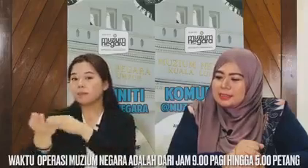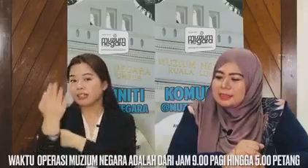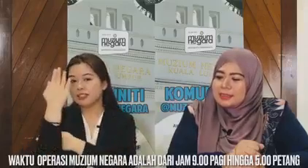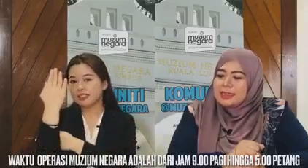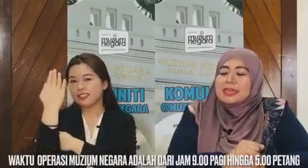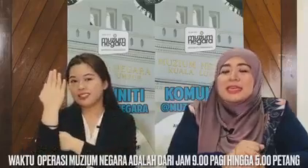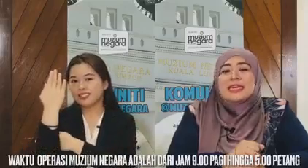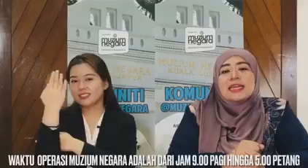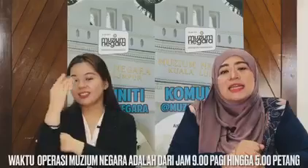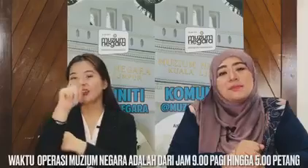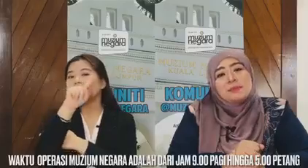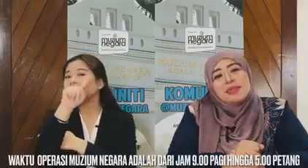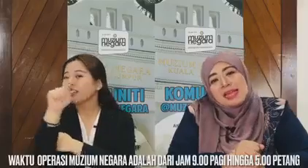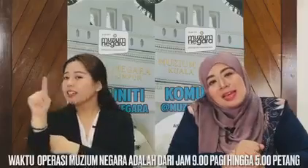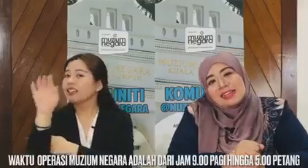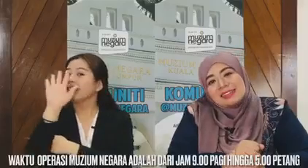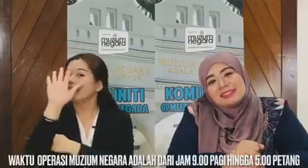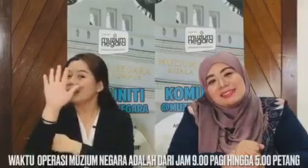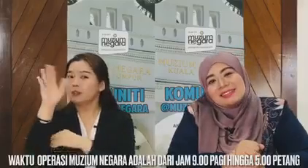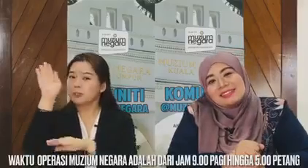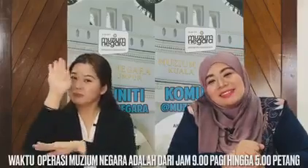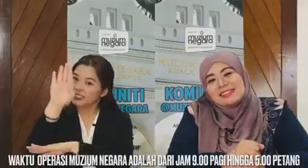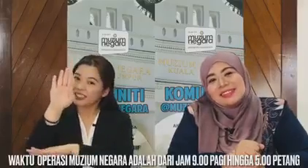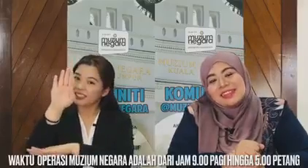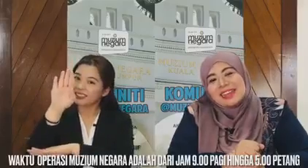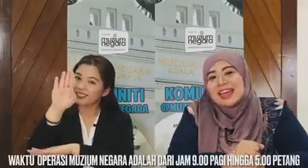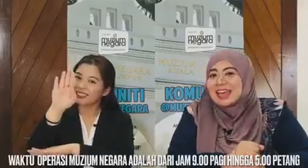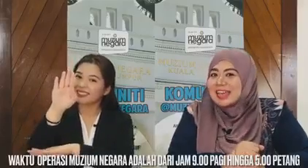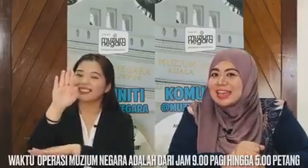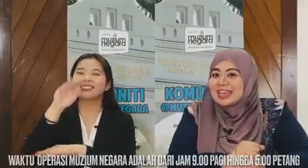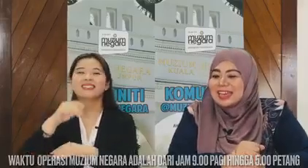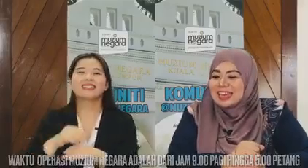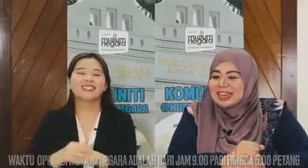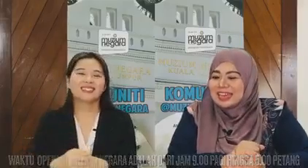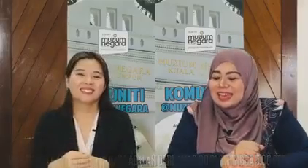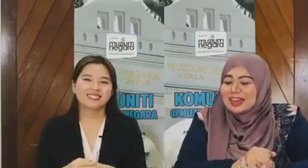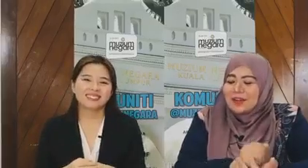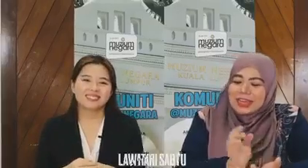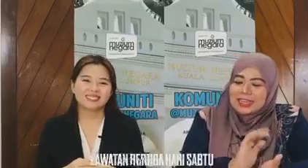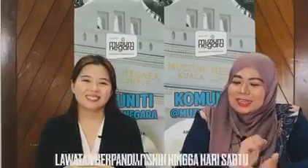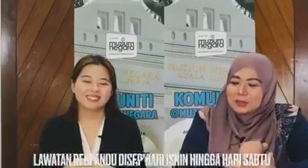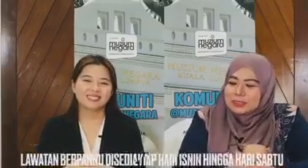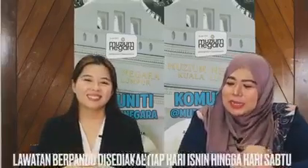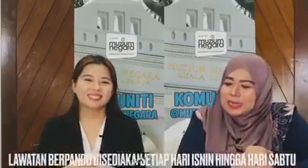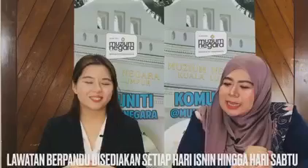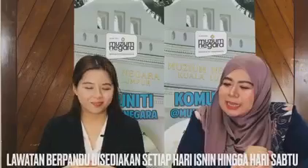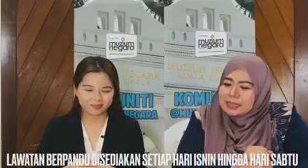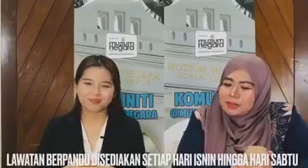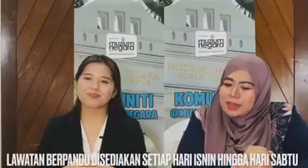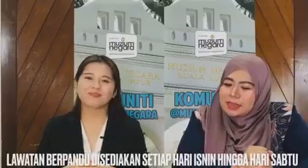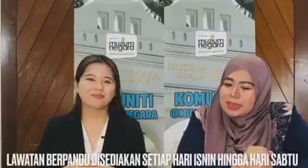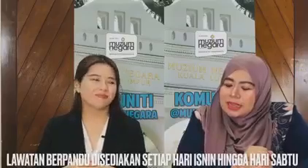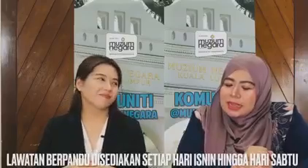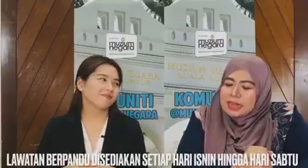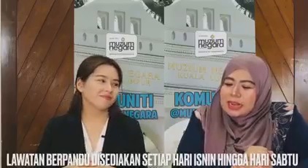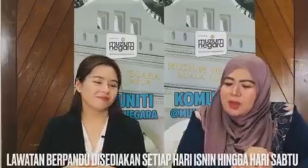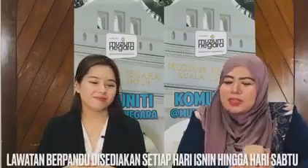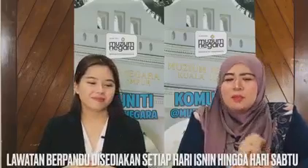9 pagi hingga 5 petang. Ha. Okey, kita teruskan lagi Kak Ifa.